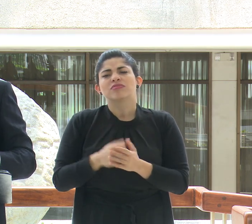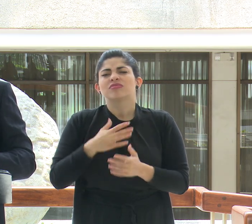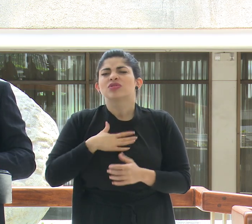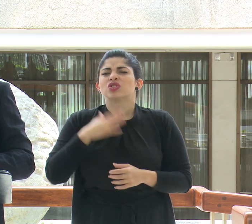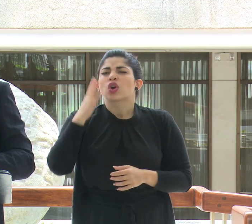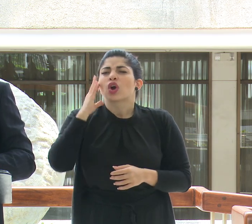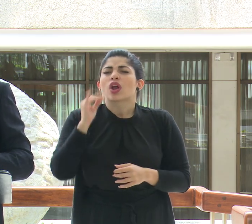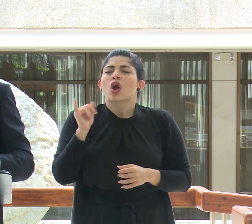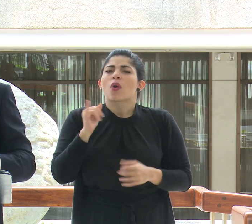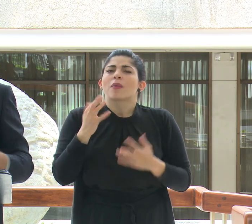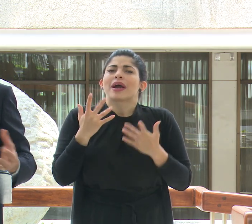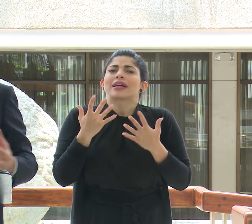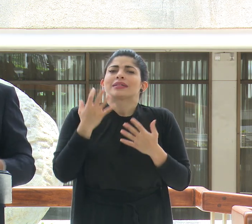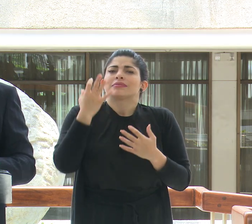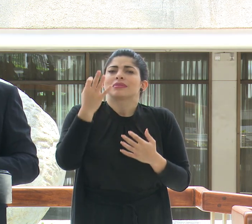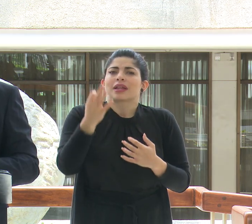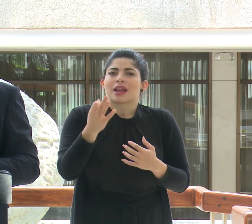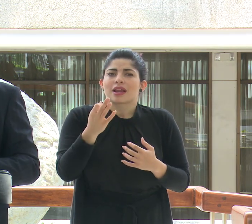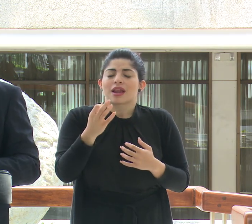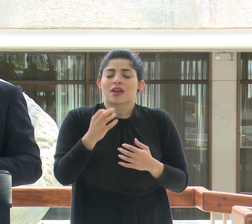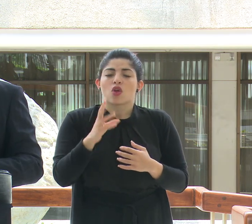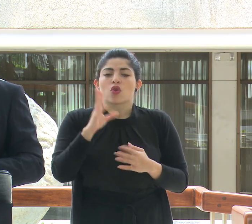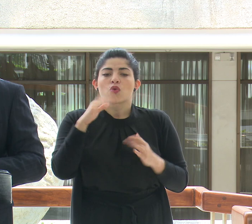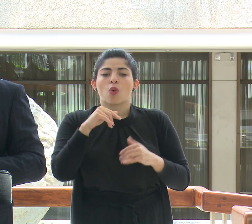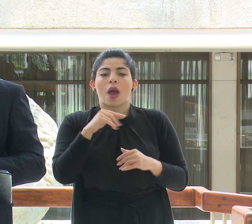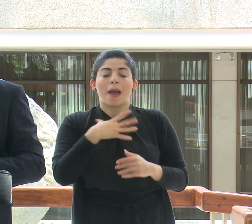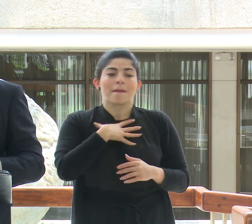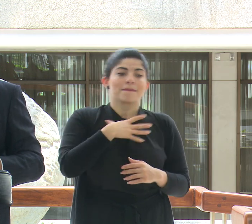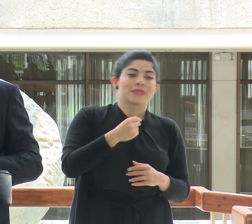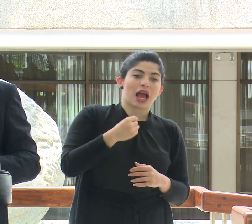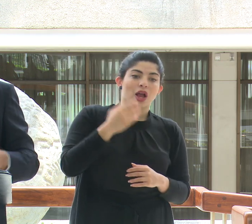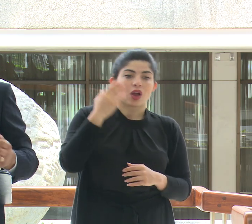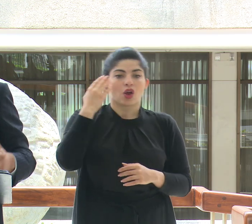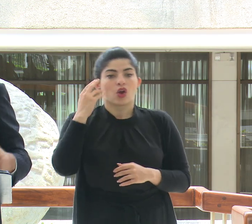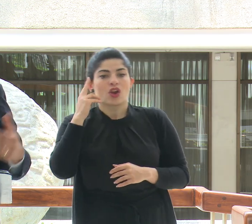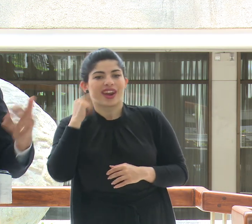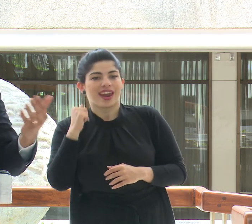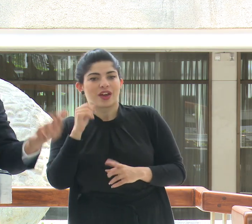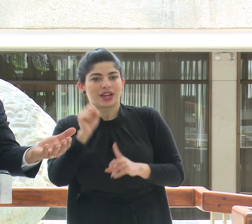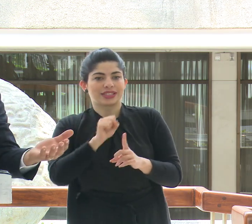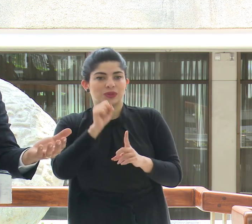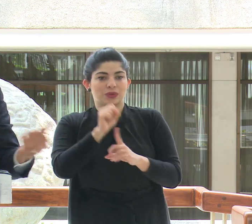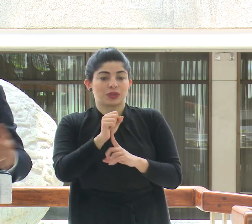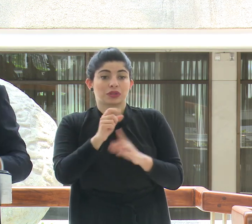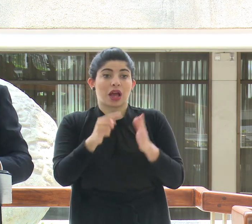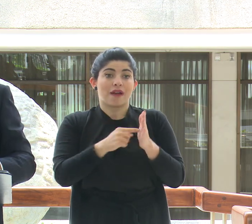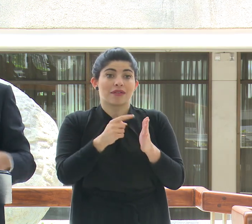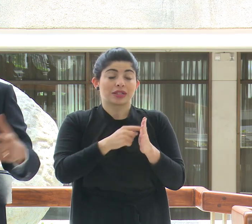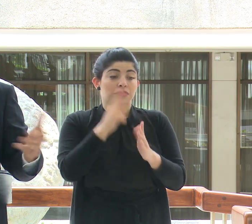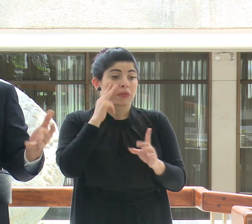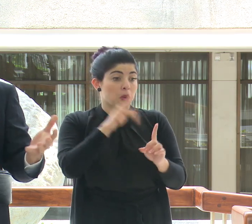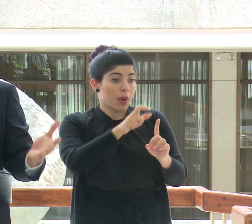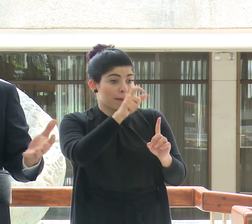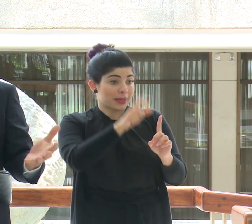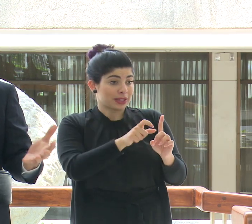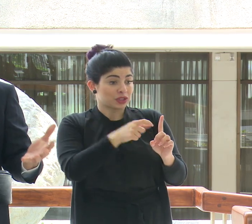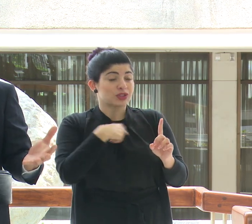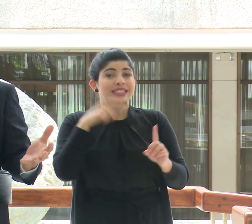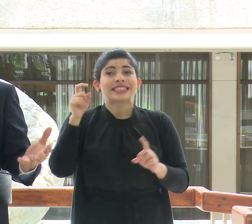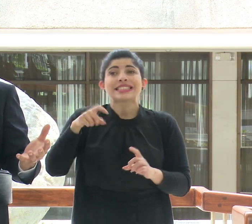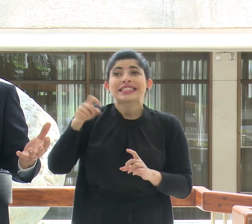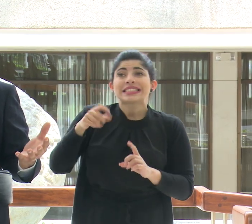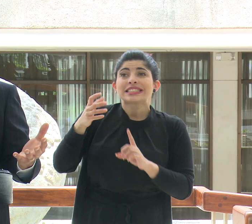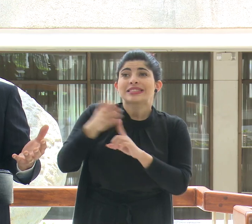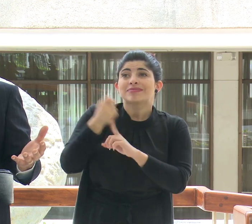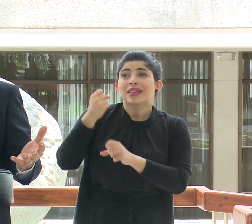yo, esperanzador. La realidad no es blanco ni negro. Al punto, hay veces que uno veía a una persona que le decía, necesito conseguir un